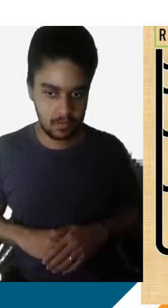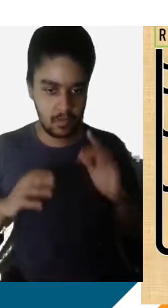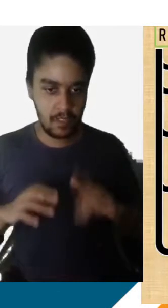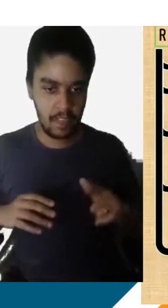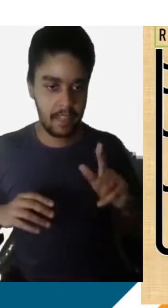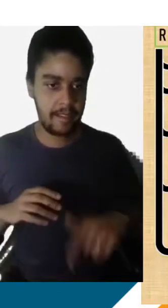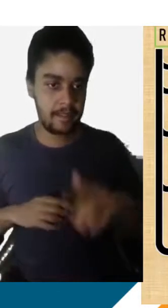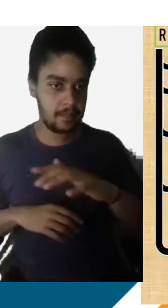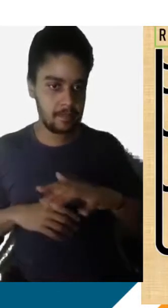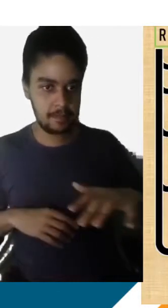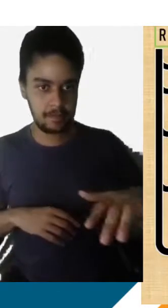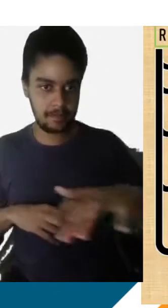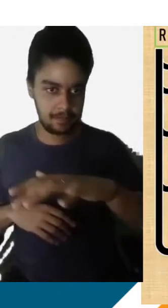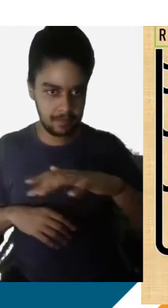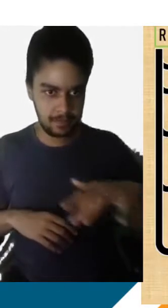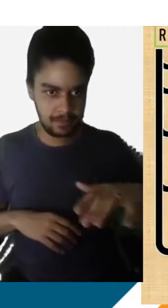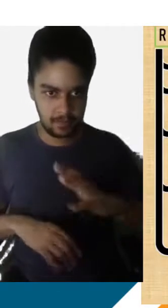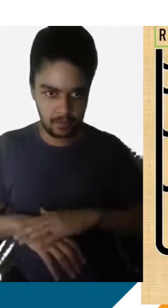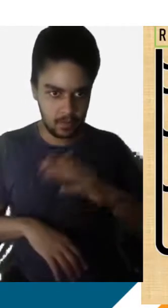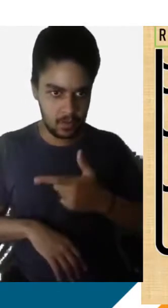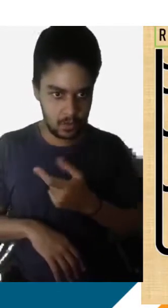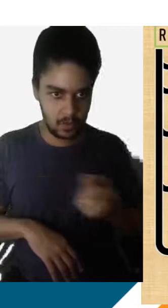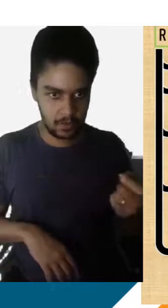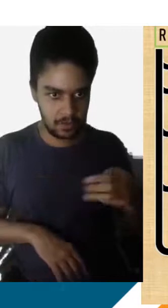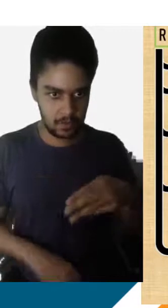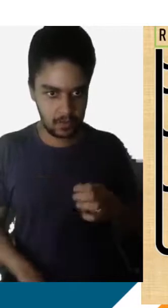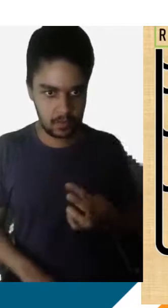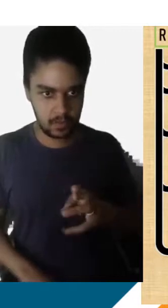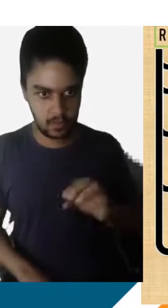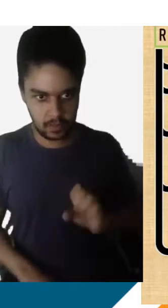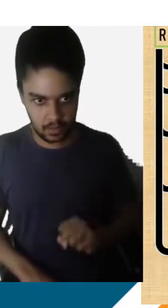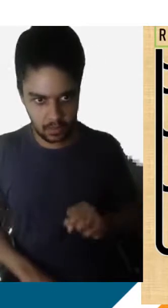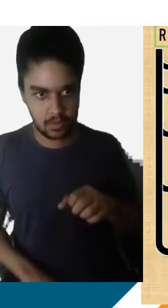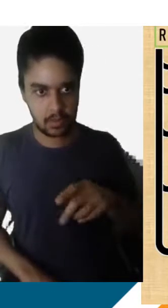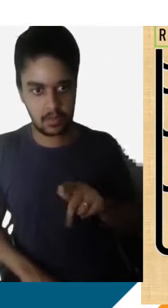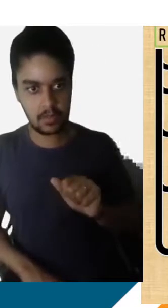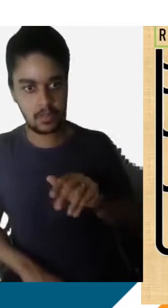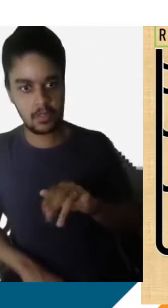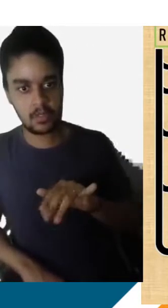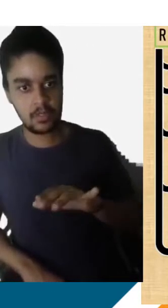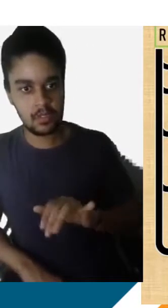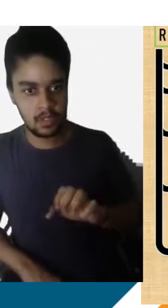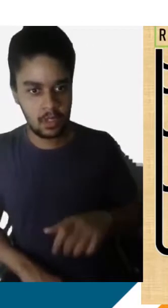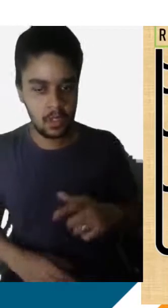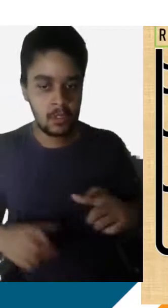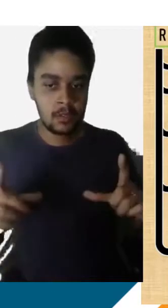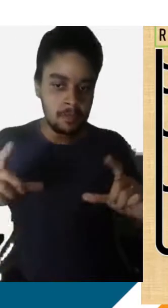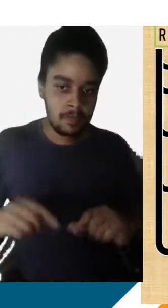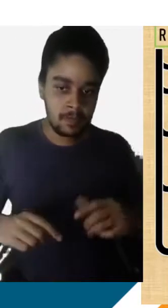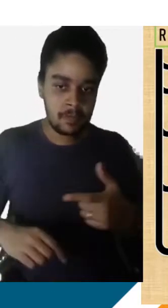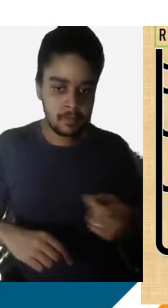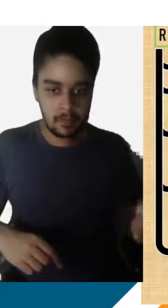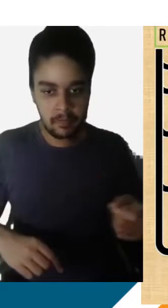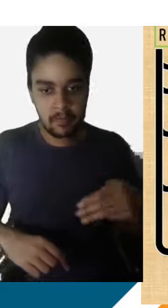eram superfícies com mais de 200 metros, e as planícies eram superfícies com